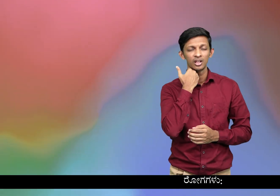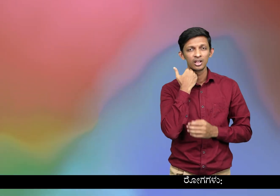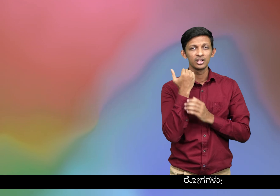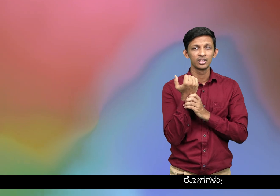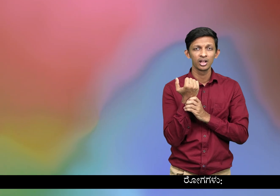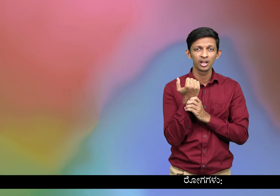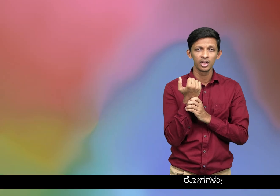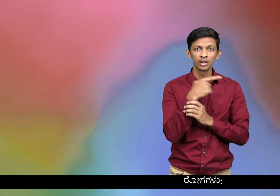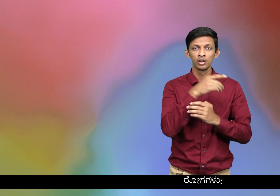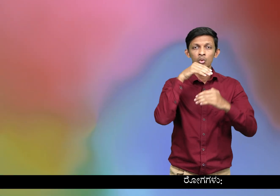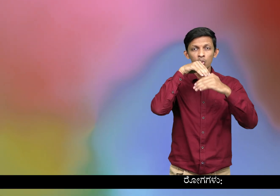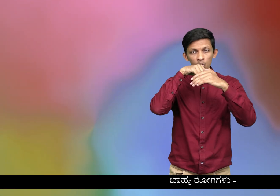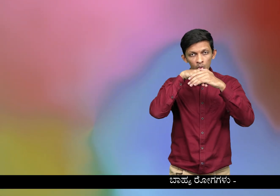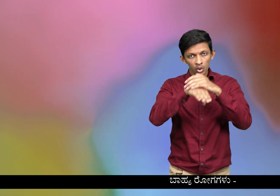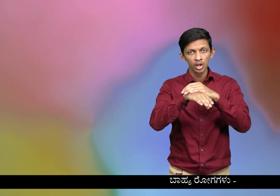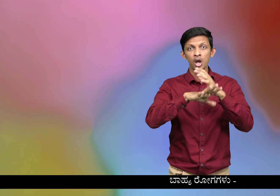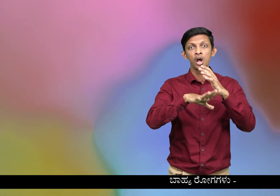ರೋಗಗಳು. ಬಾಹ್ಯ ರೋಗಗಳು.